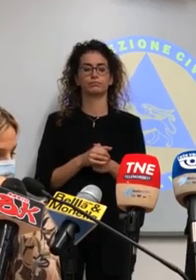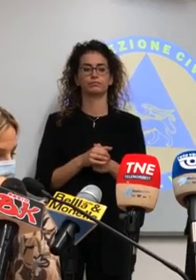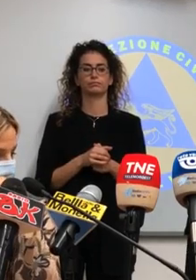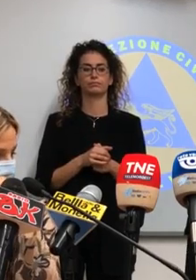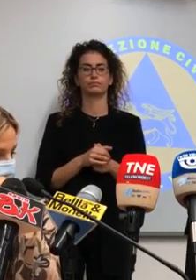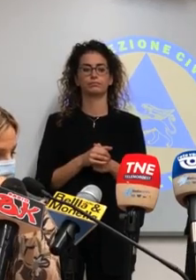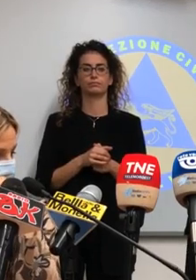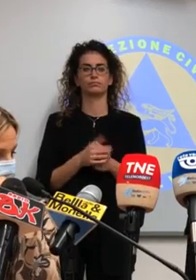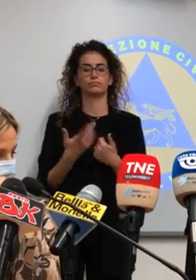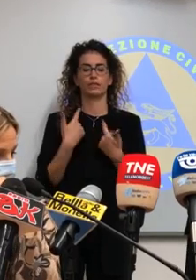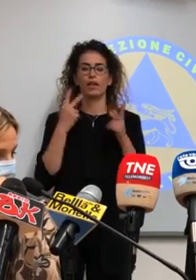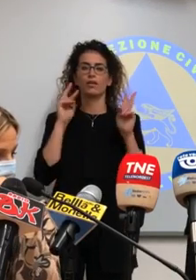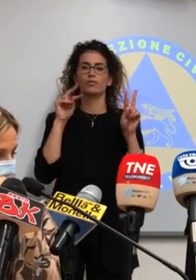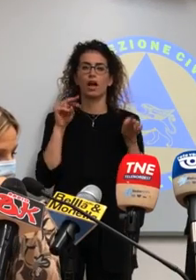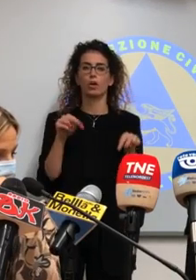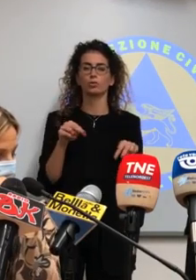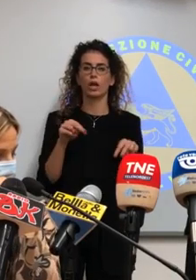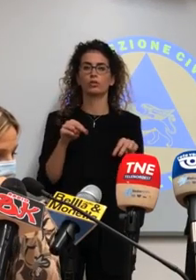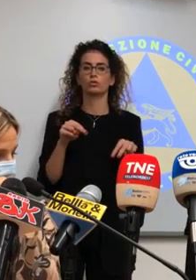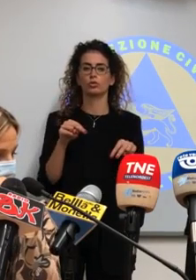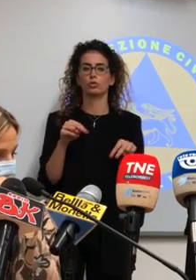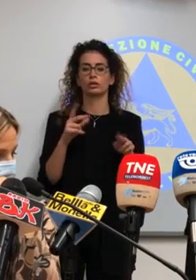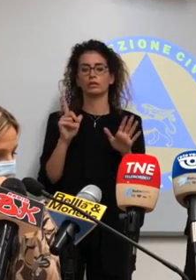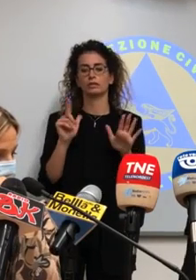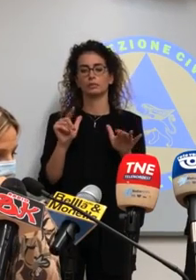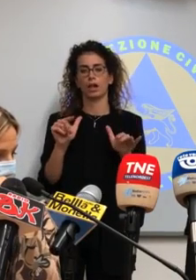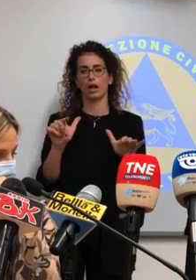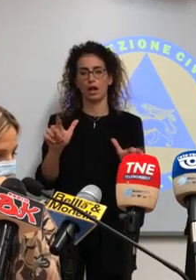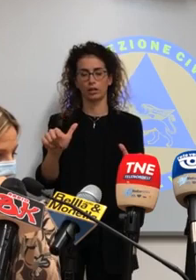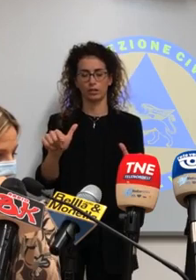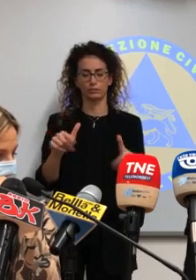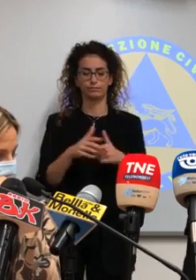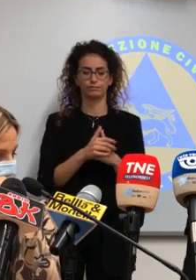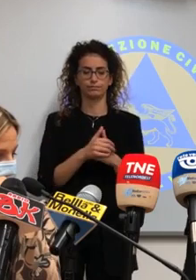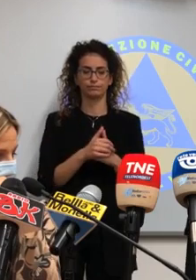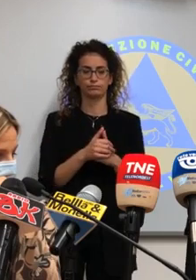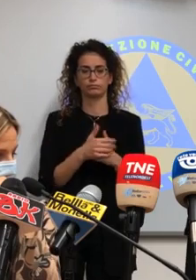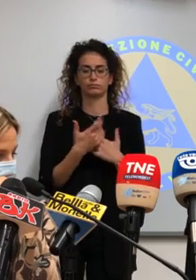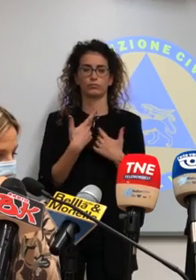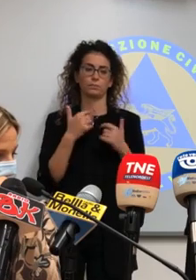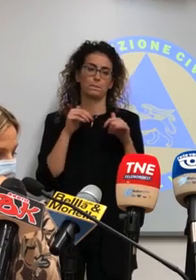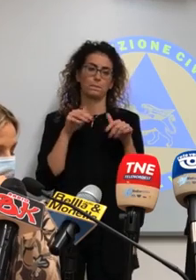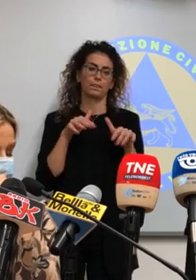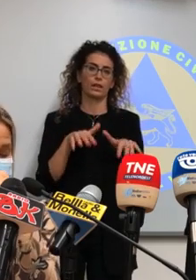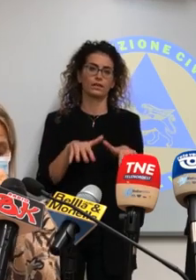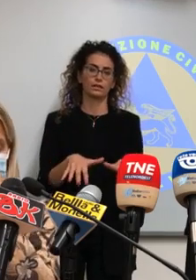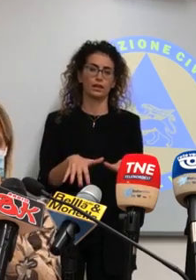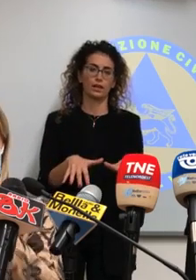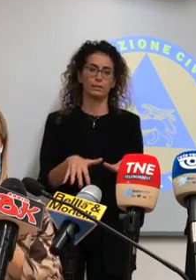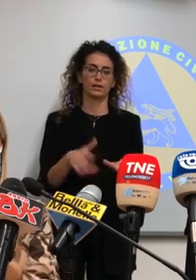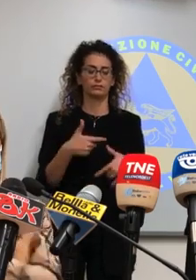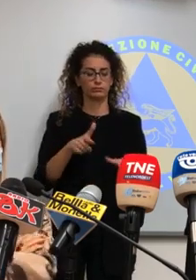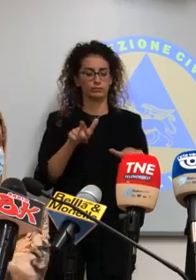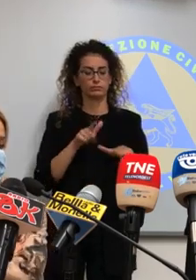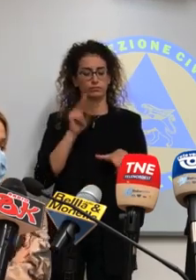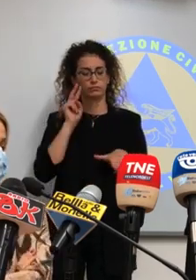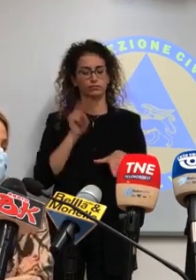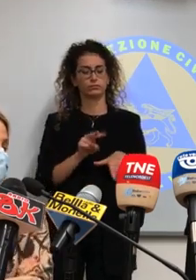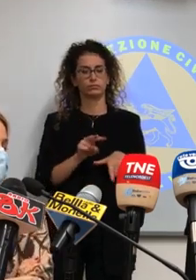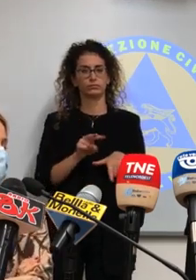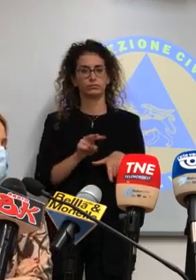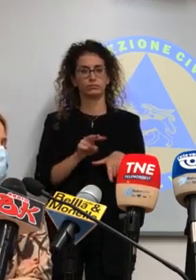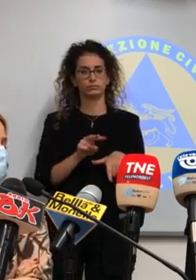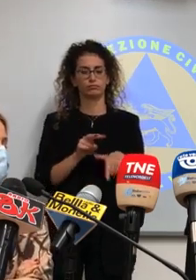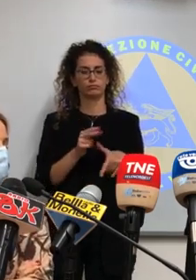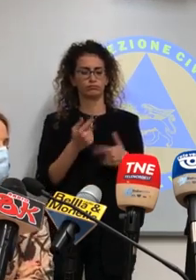nella nostra valutazione che facciamo insomma settimanalmente, abbiamo un sistema che ci permette insomma di vedere qual